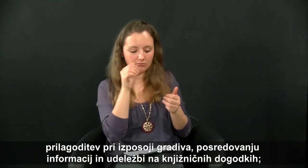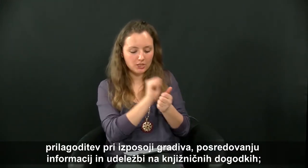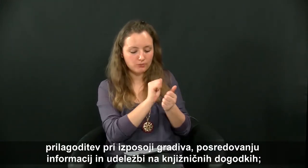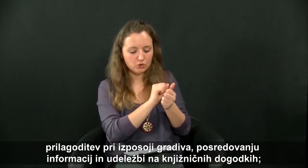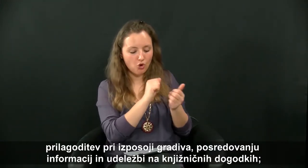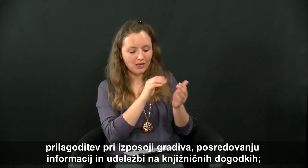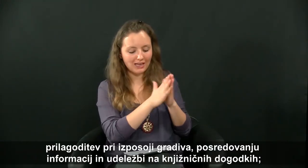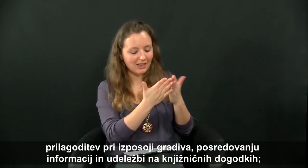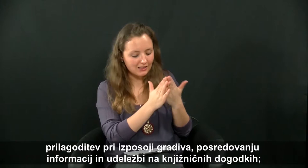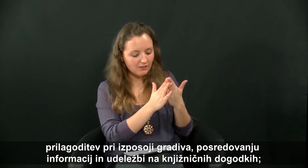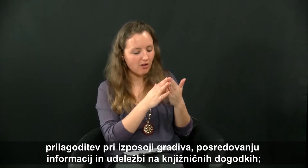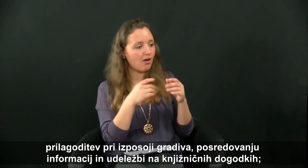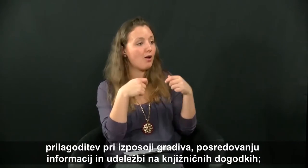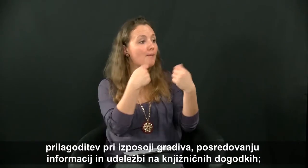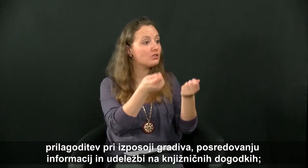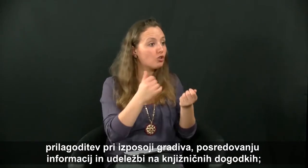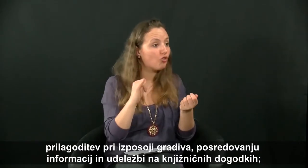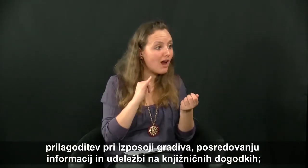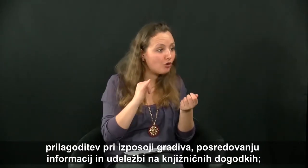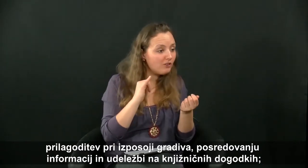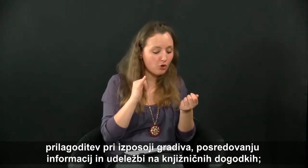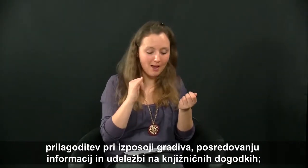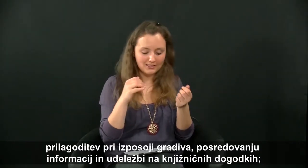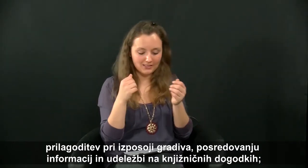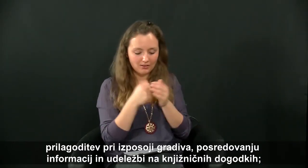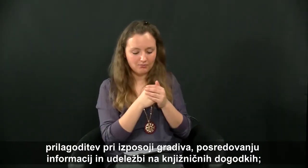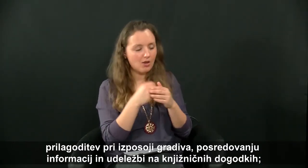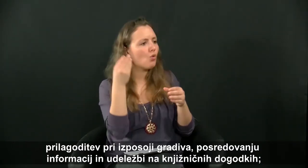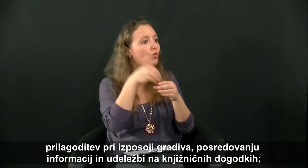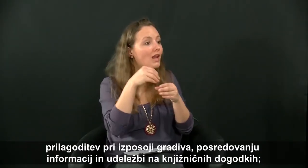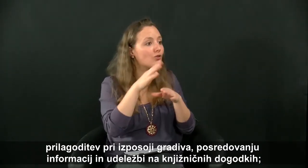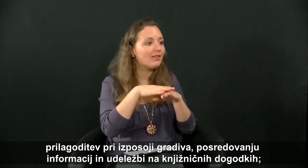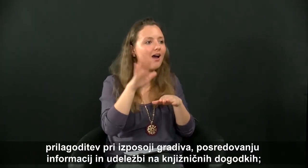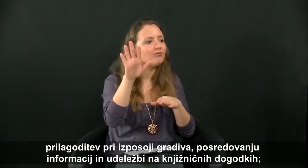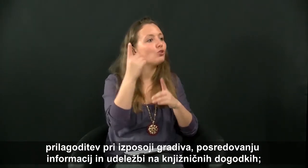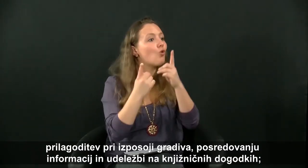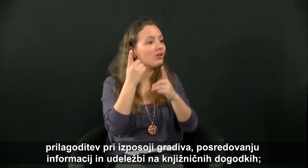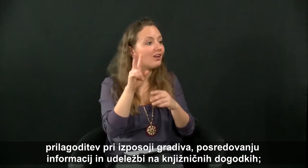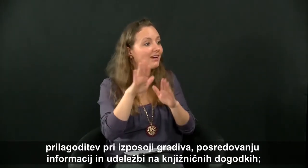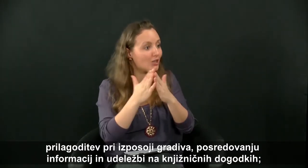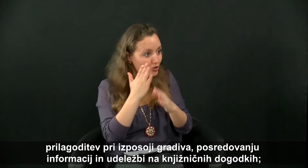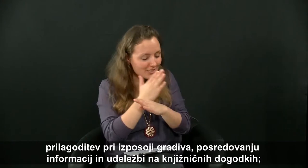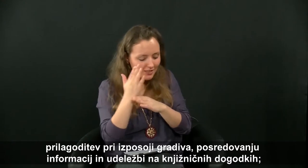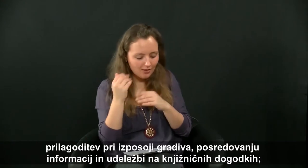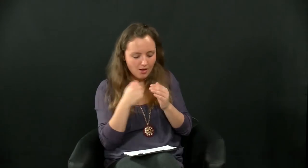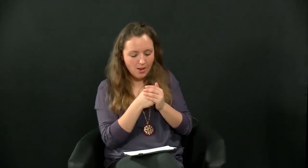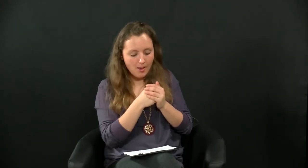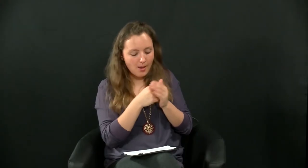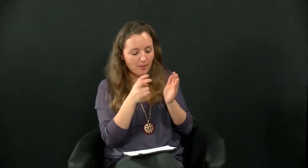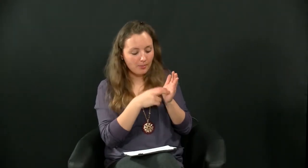pri izposoji gradiva, posredovanju informacij, udeležbe na dogodkih v